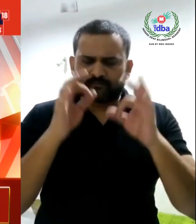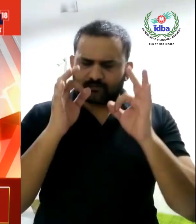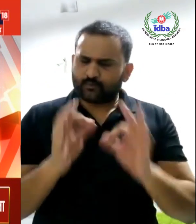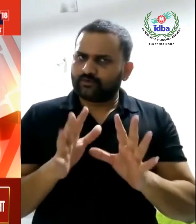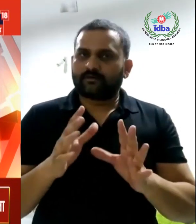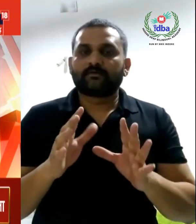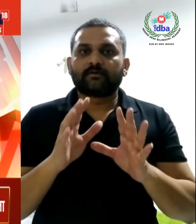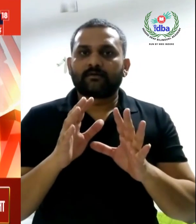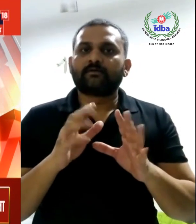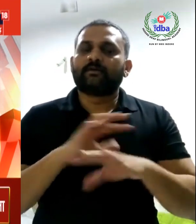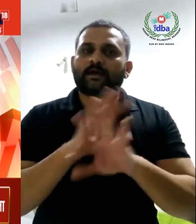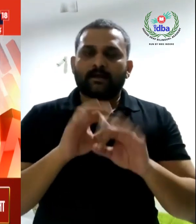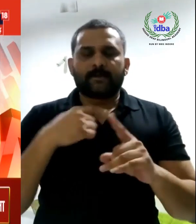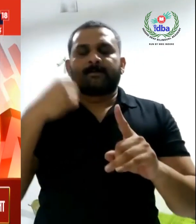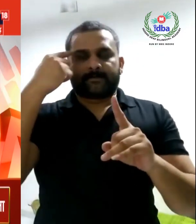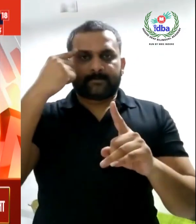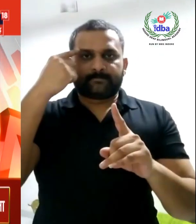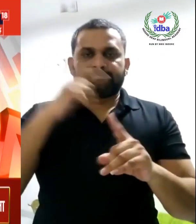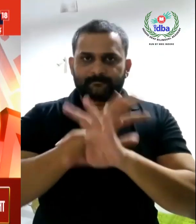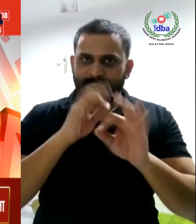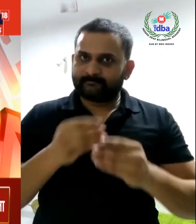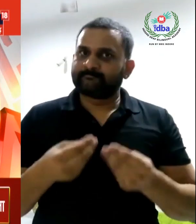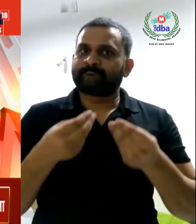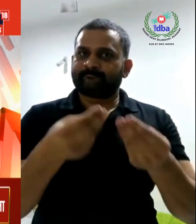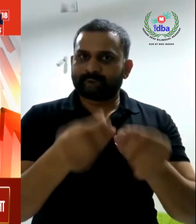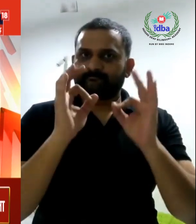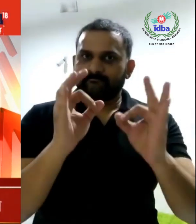पूरा ध्यान रखा गया है।